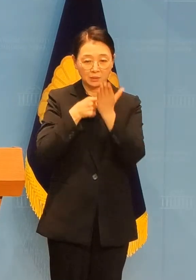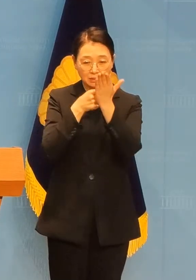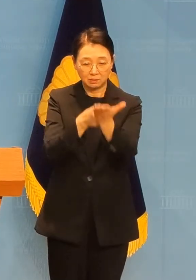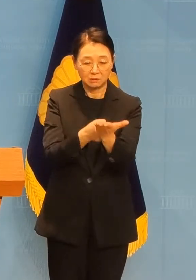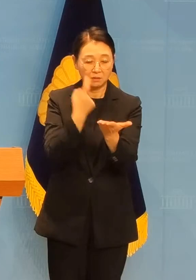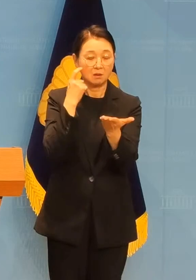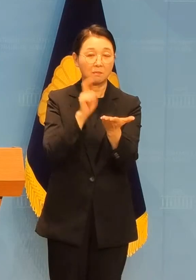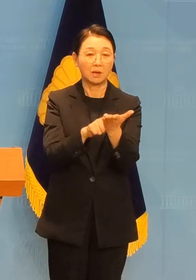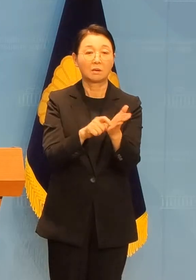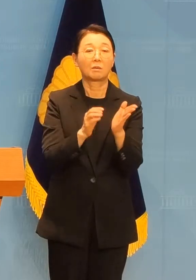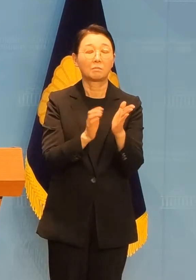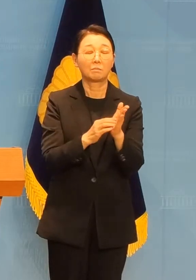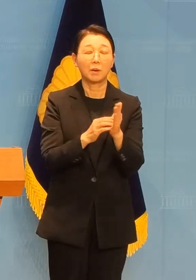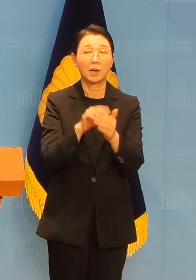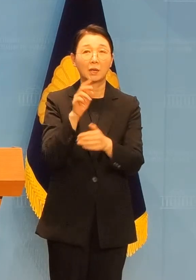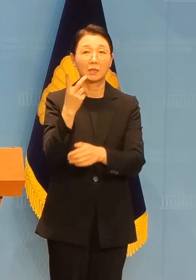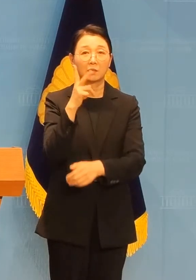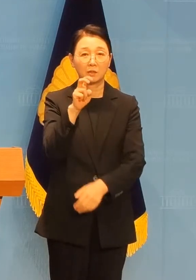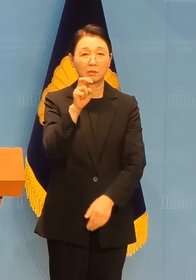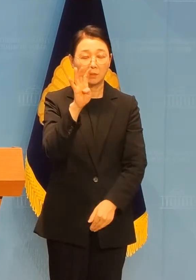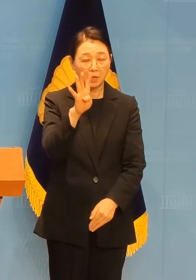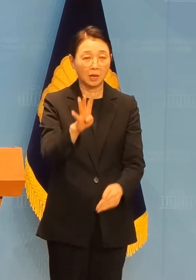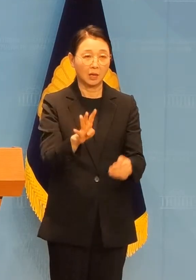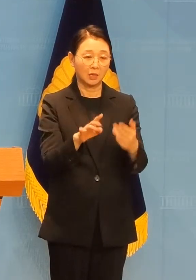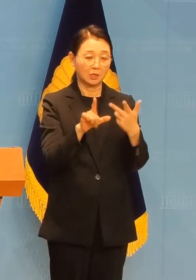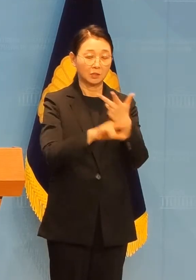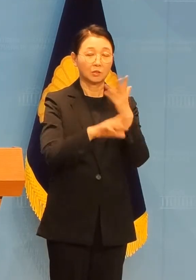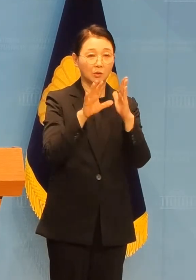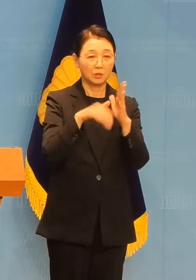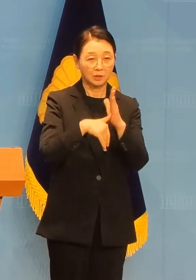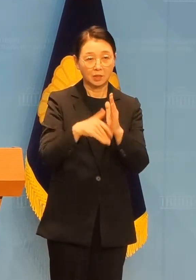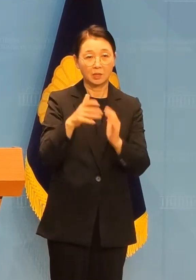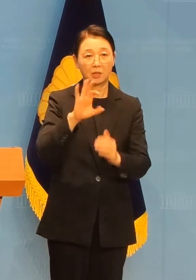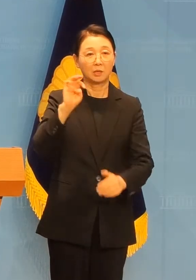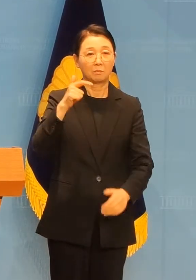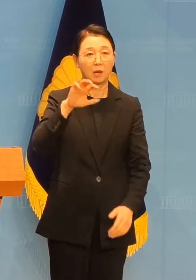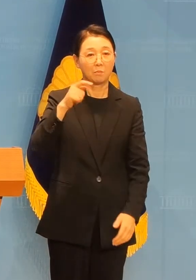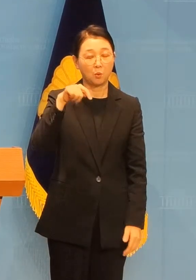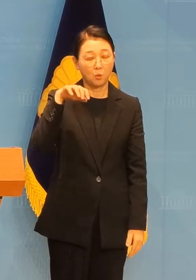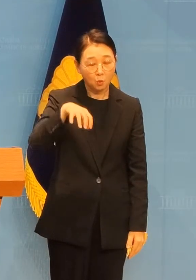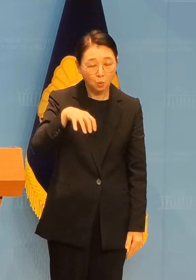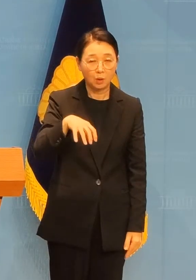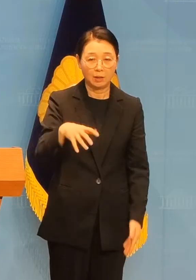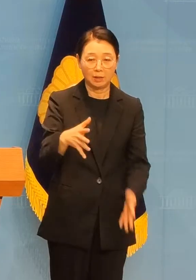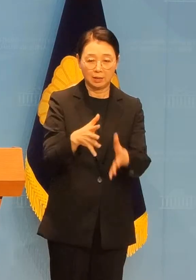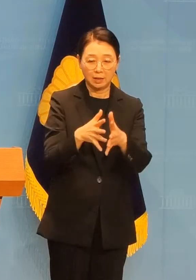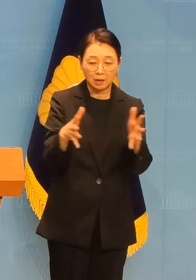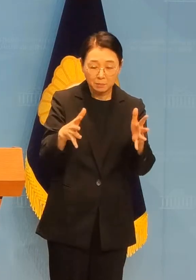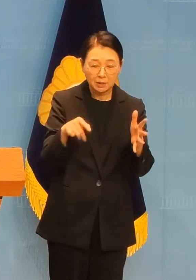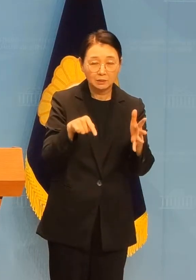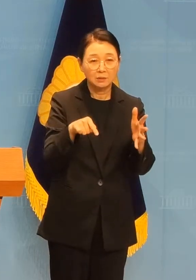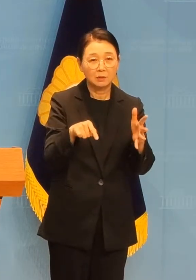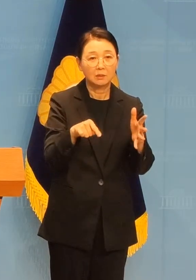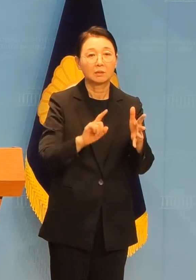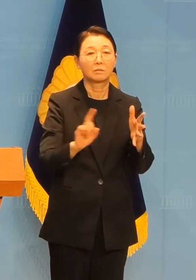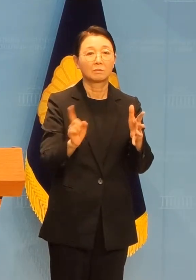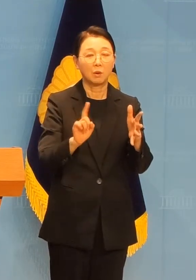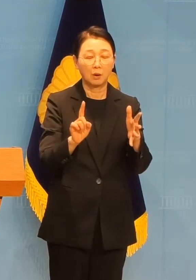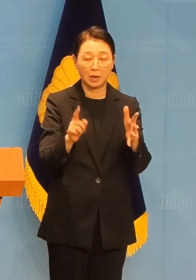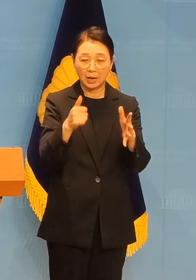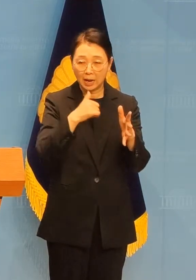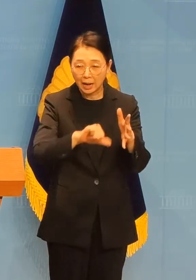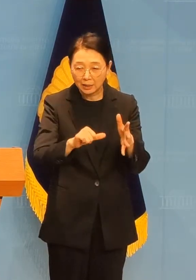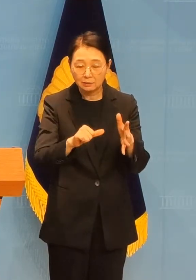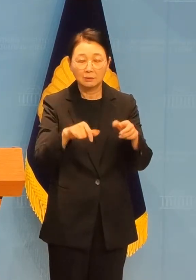드러났습니다. 24년 7월 반포동 아파트에 아들들을 부양하고 있다는 이유로 가점을